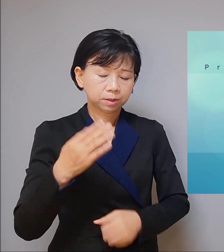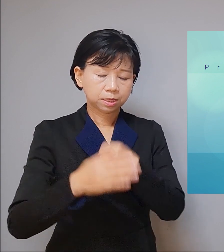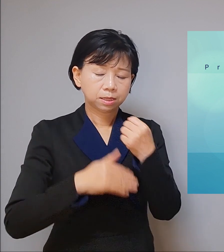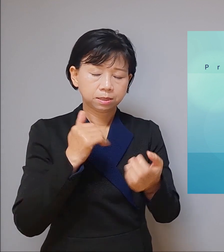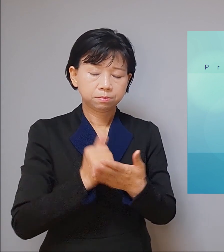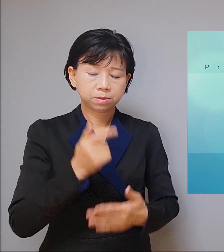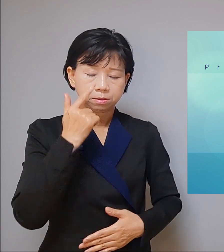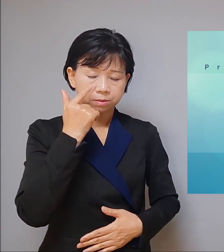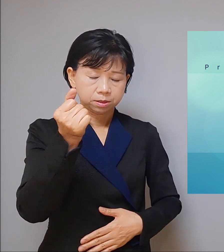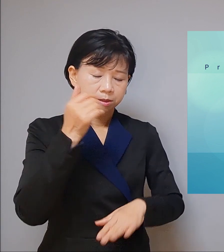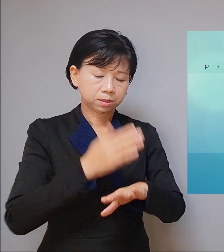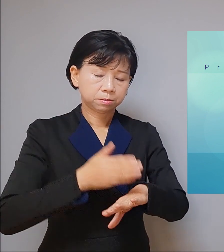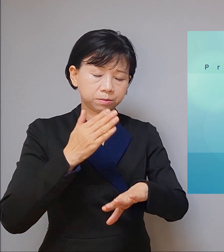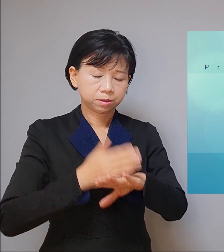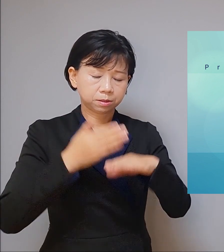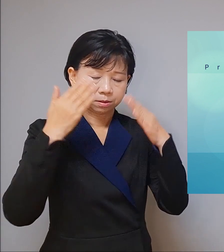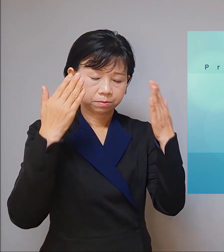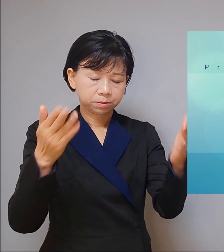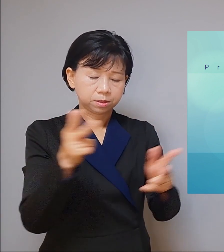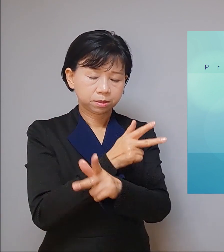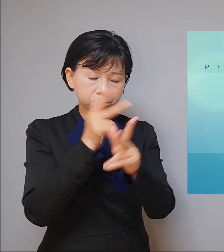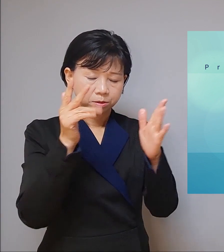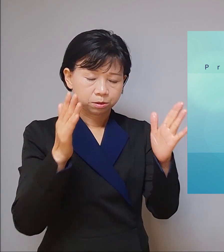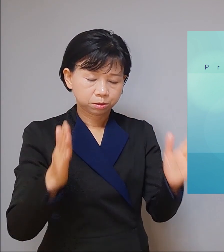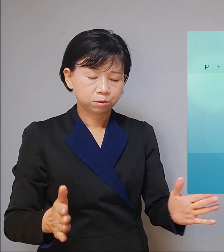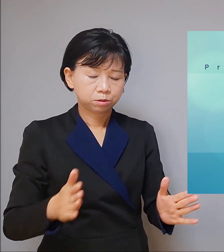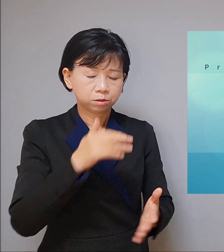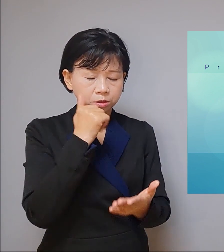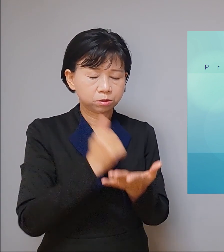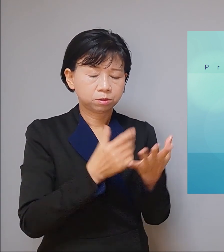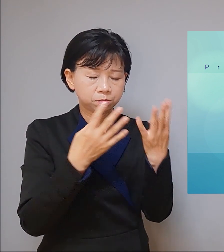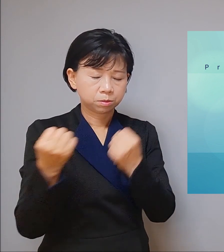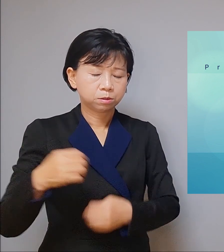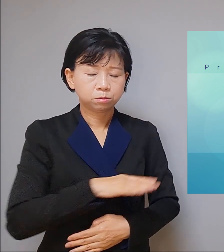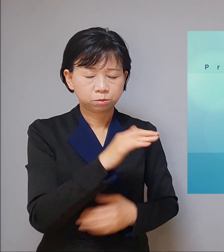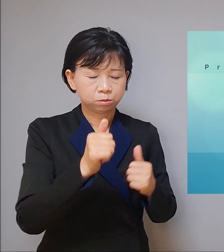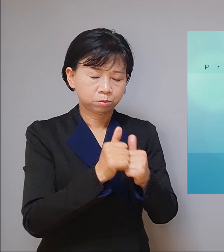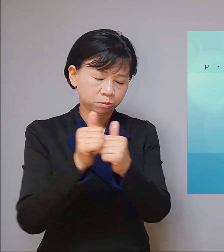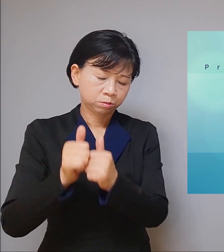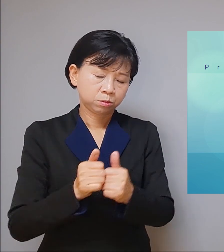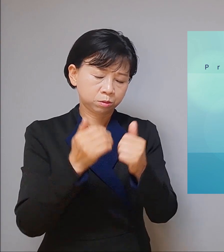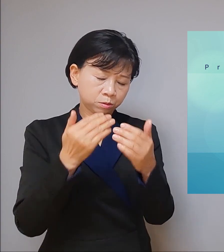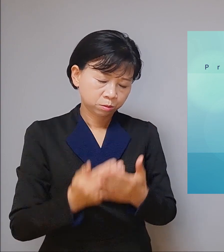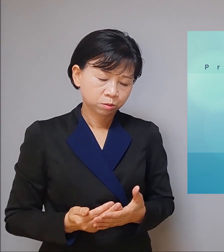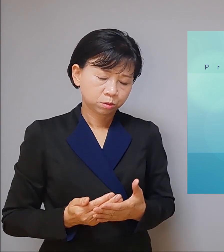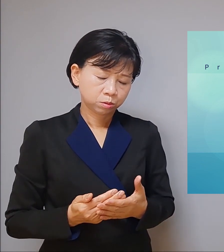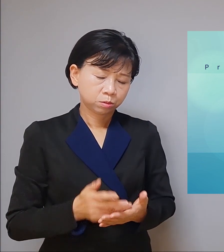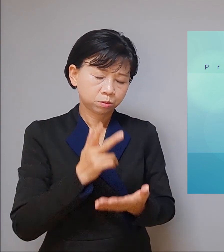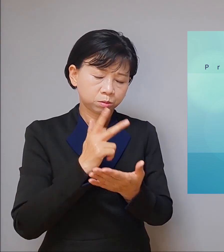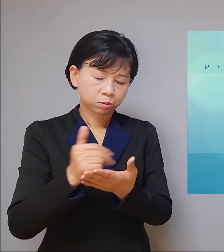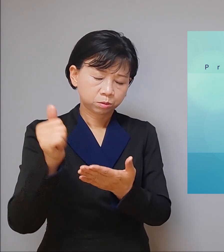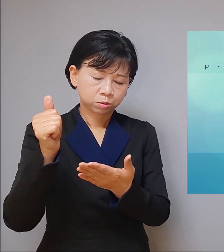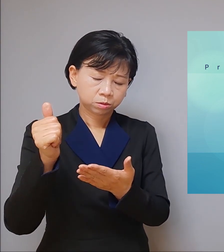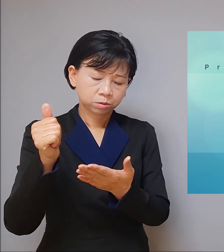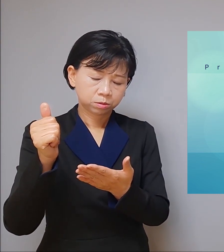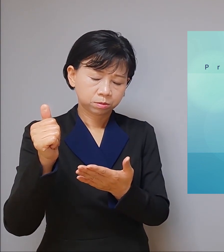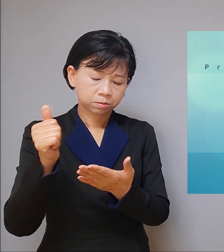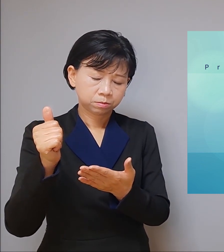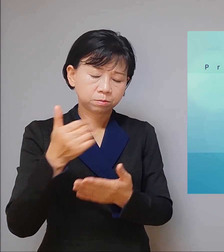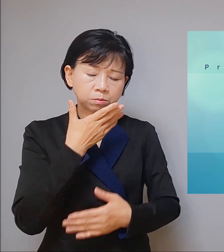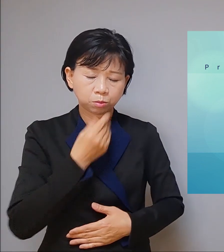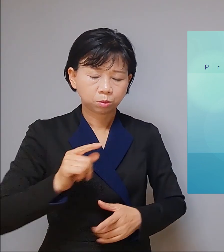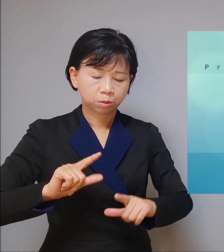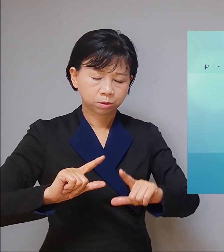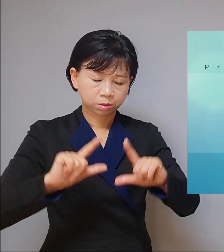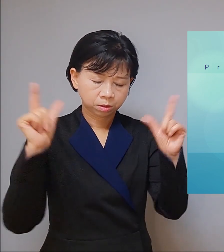하나님 아버지 감사합니다. 한 주간도 허물 많은 저희들과 동행하여 주시고 주님의 복된 날